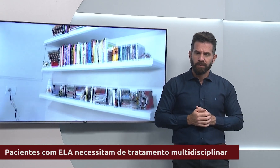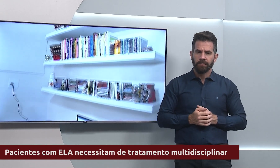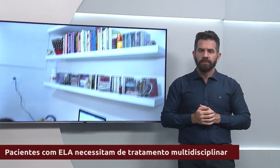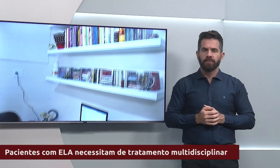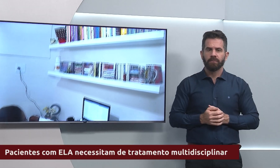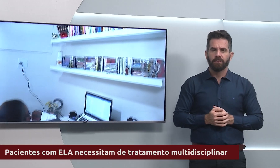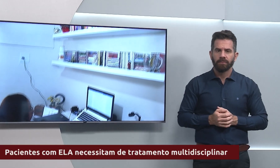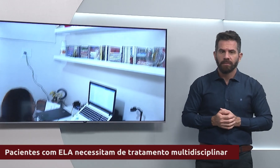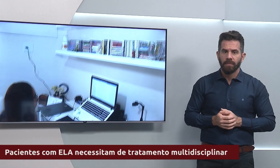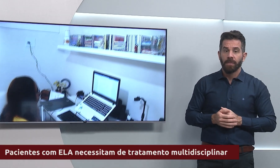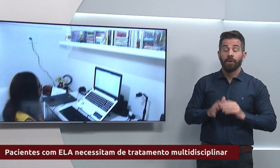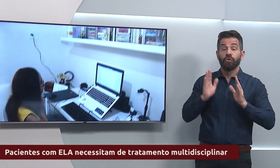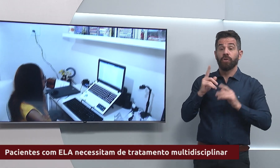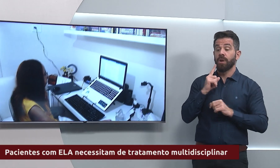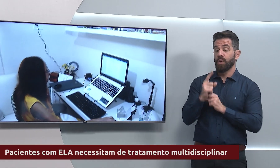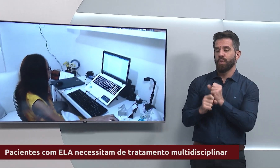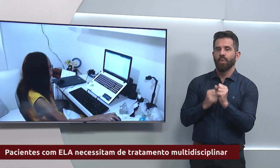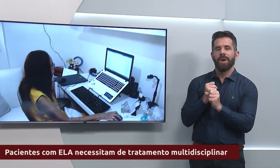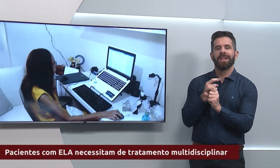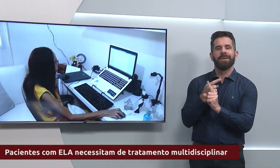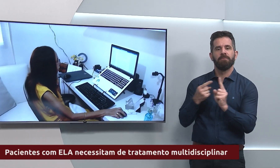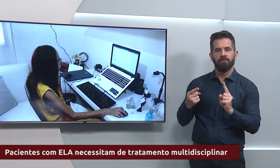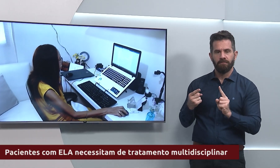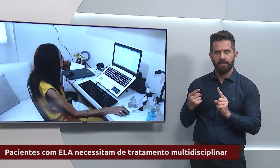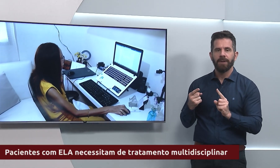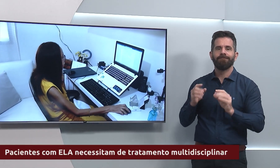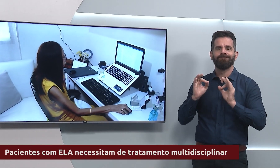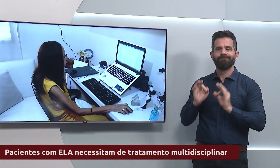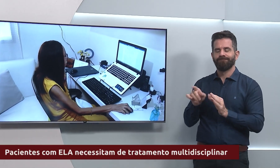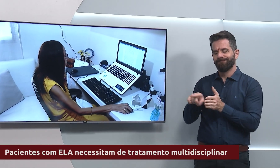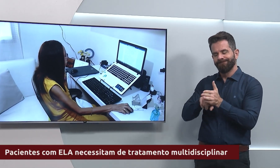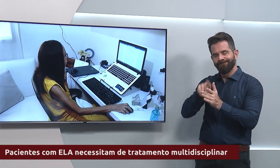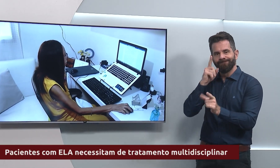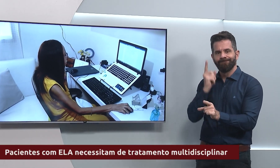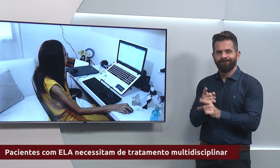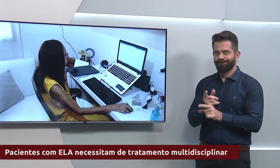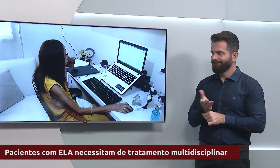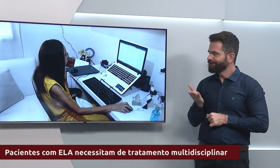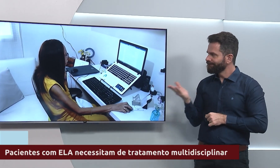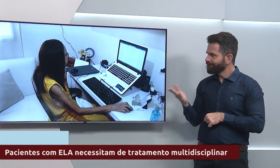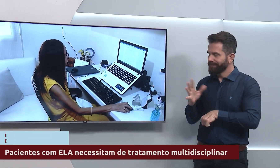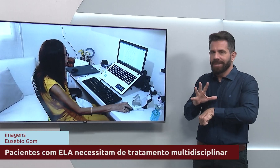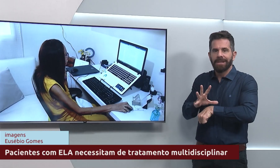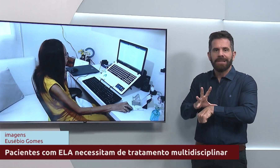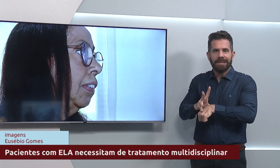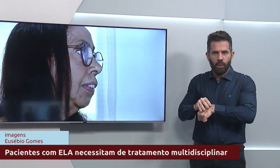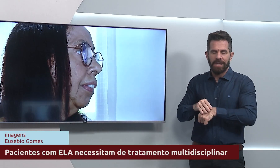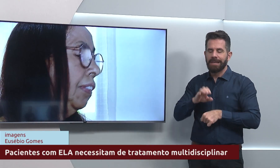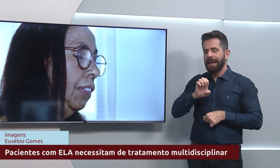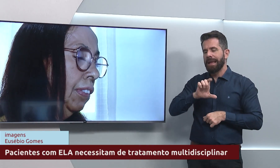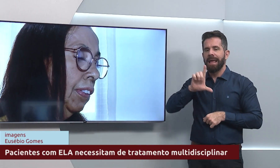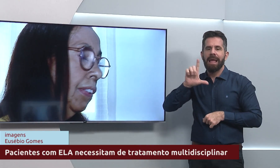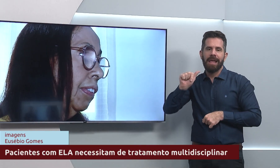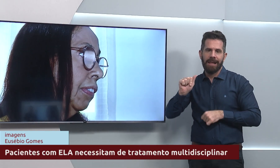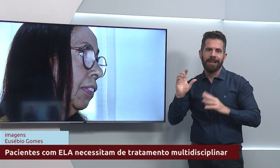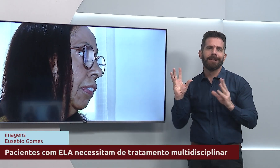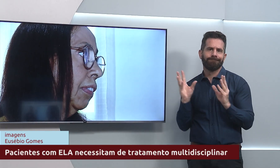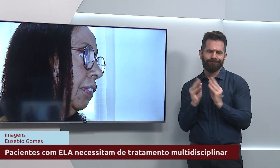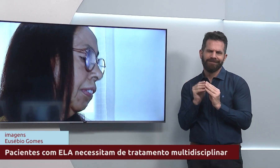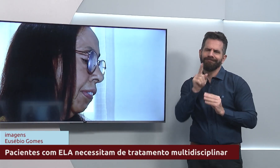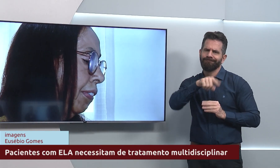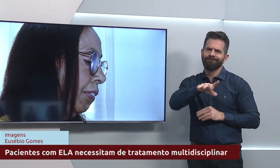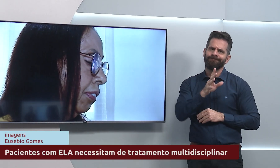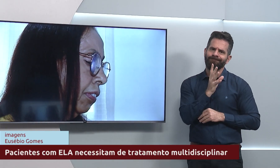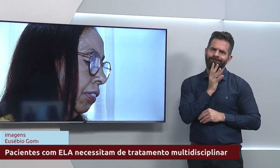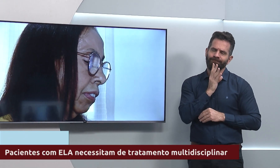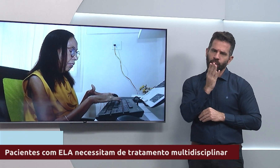Há 1 ano e meio, a Rosângela foi diagnosticada com esclerose lateral amiotrófica, popularmente conhecida